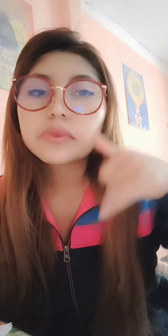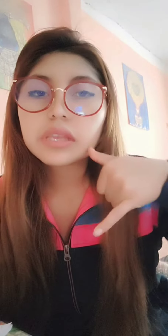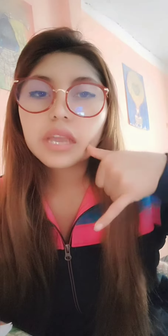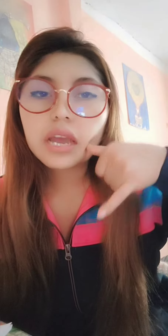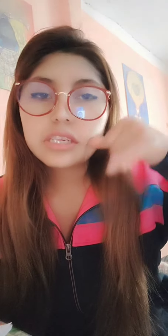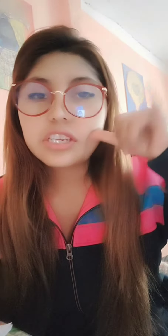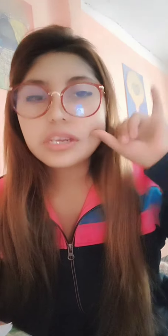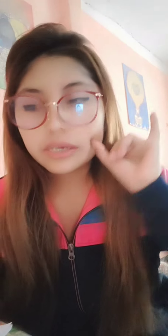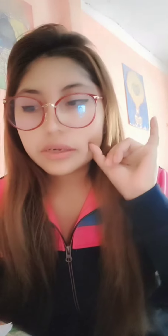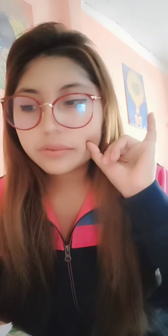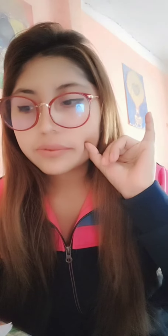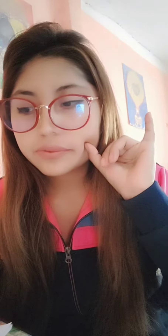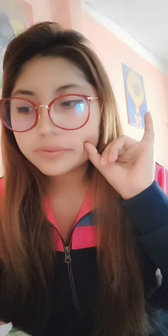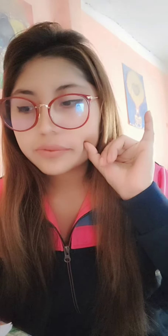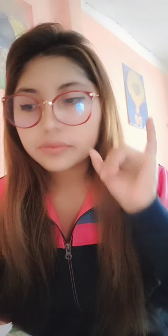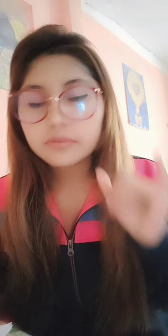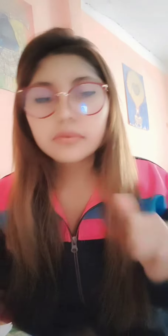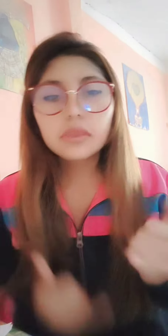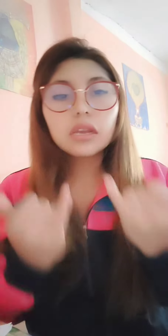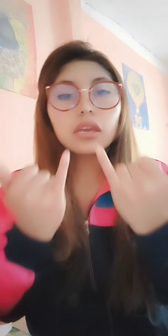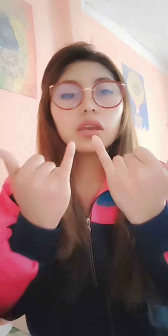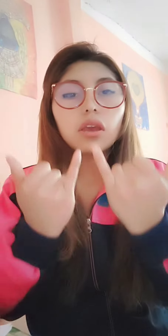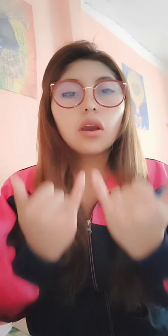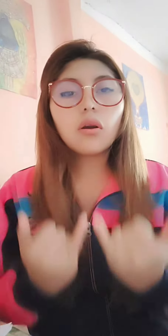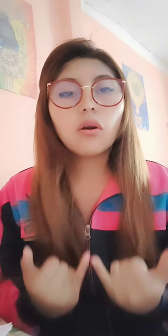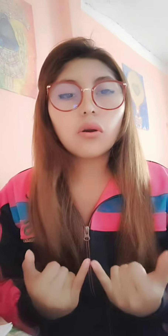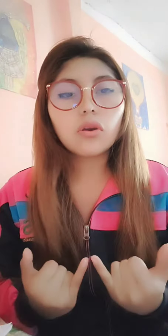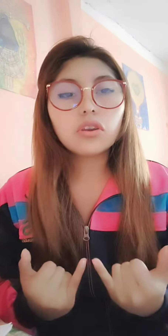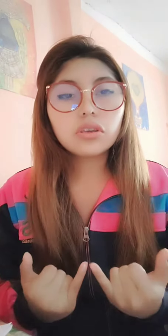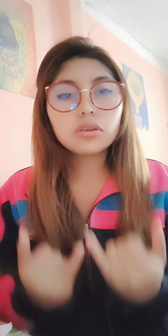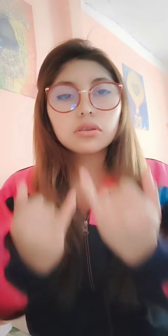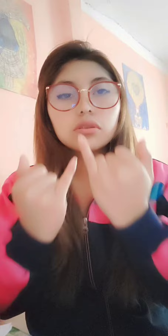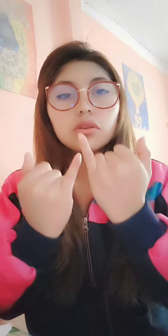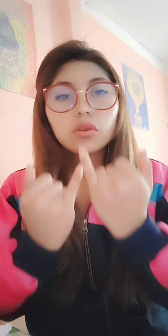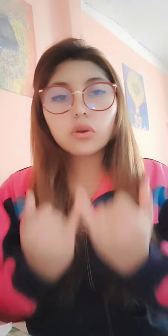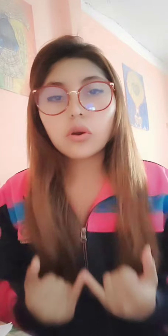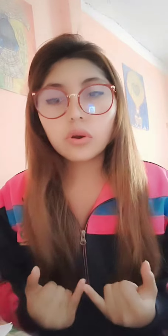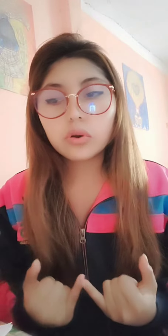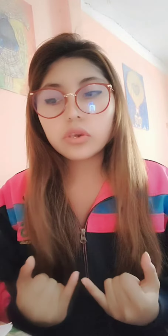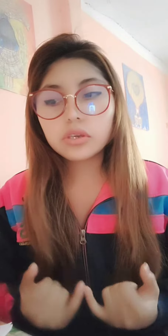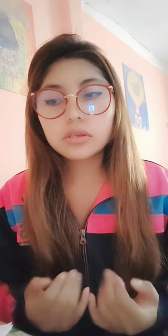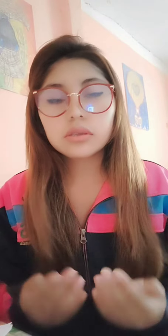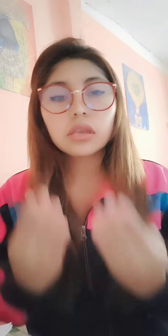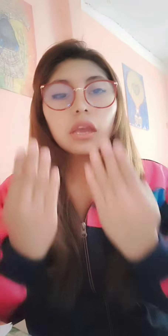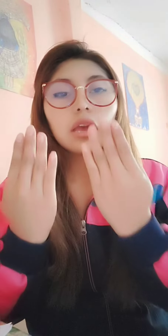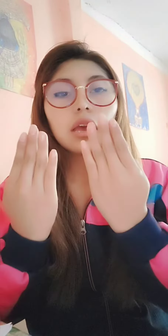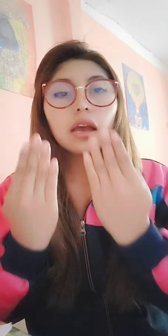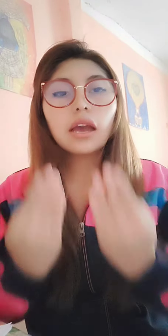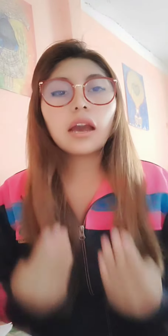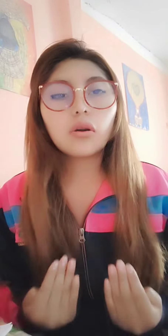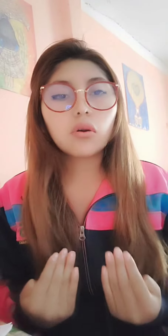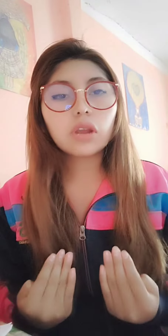Ayer. Hoy. Hoy. Ahora.